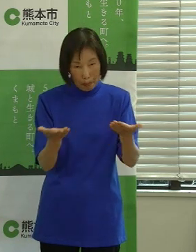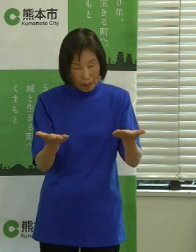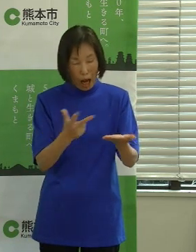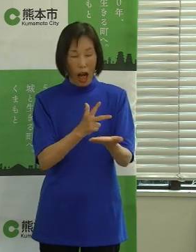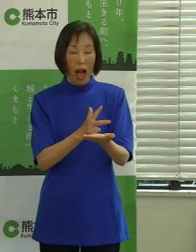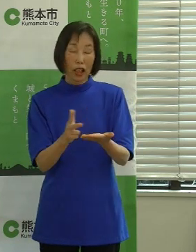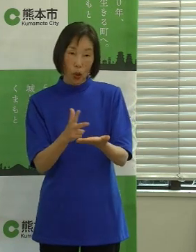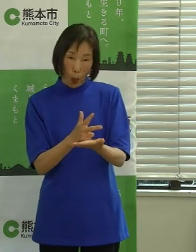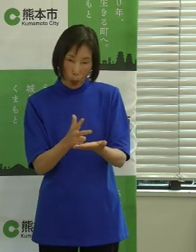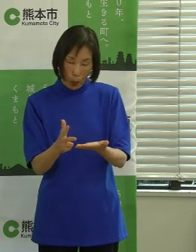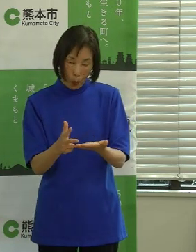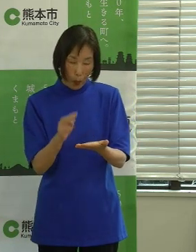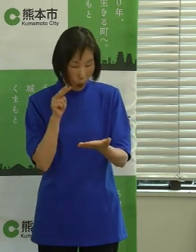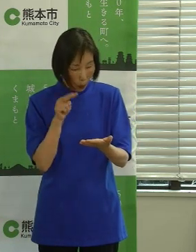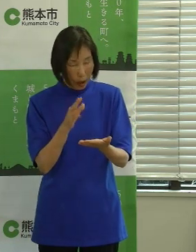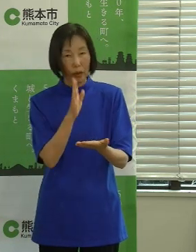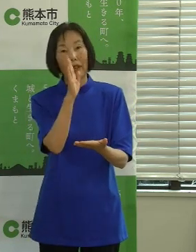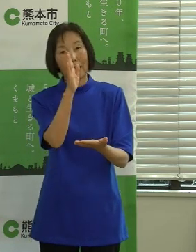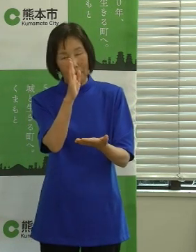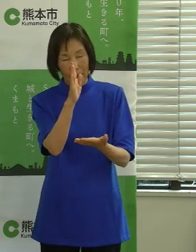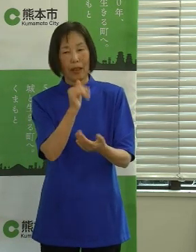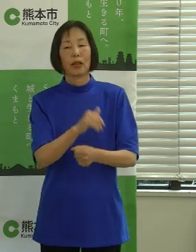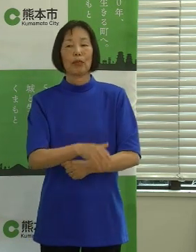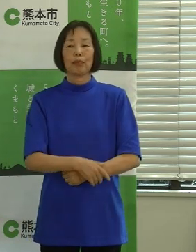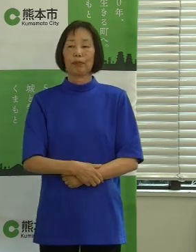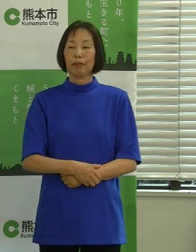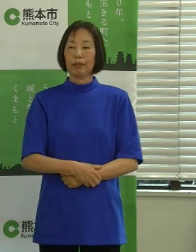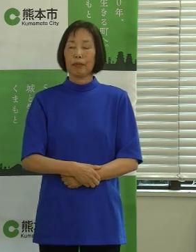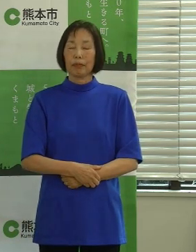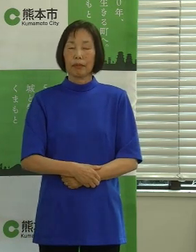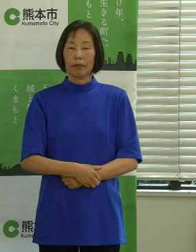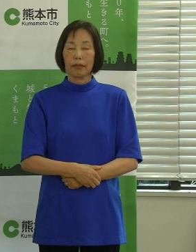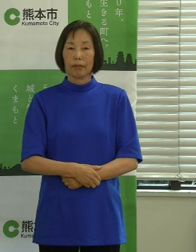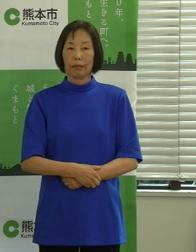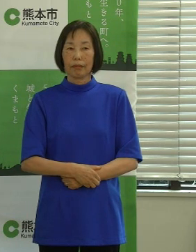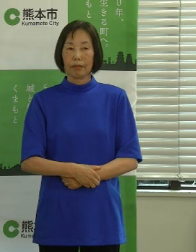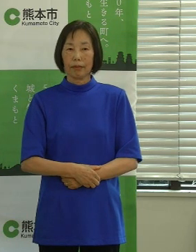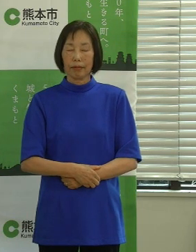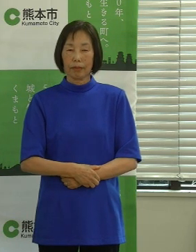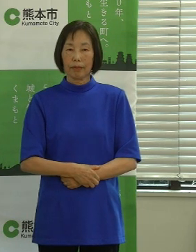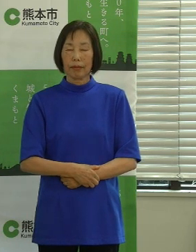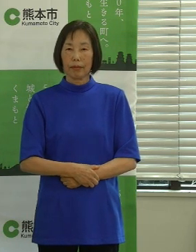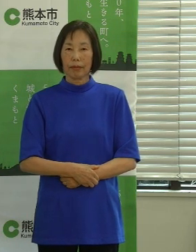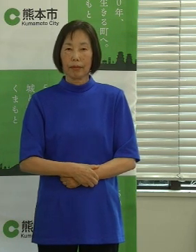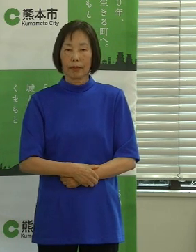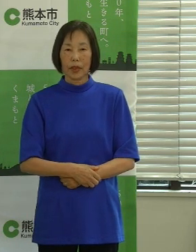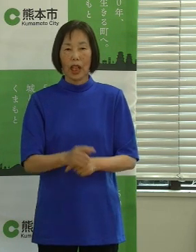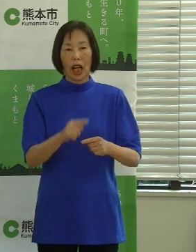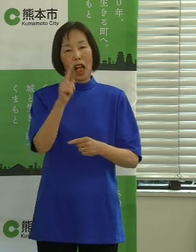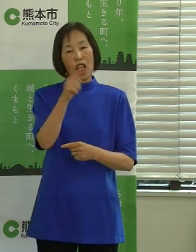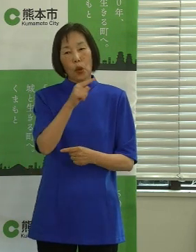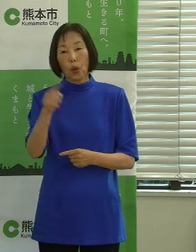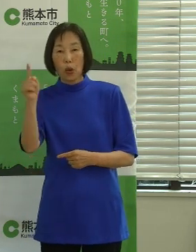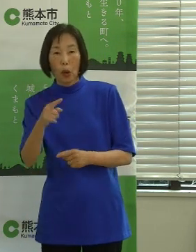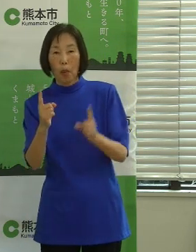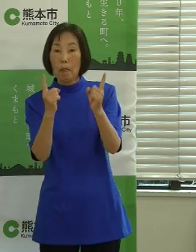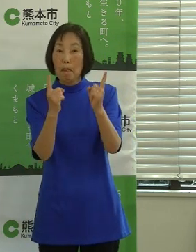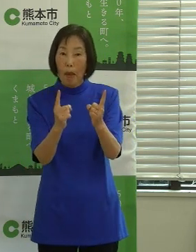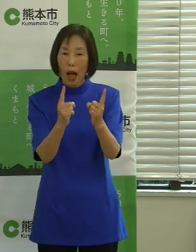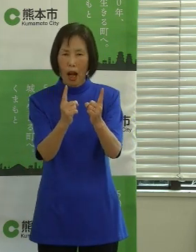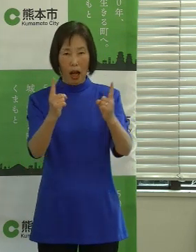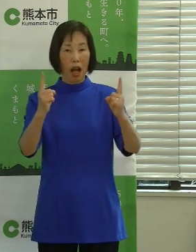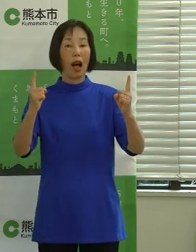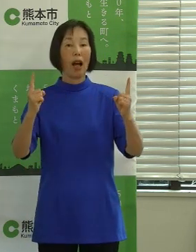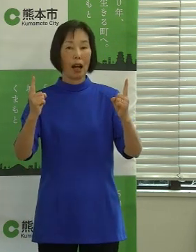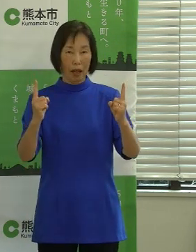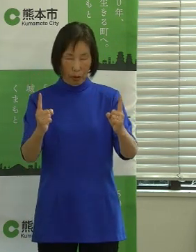資料をですねご覧をいただきたいというふうに思います。まあ、いずれにいたしましても人と人との距